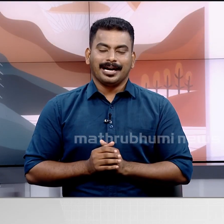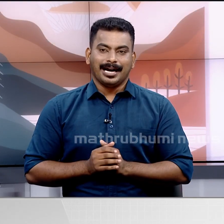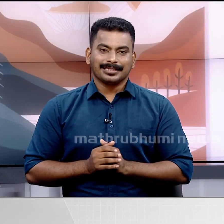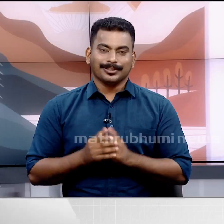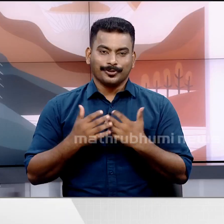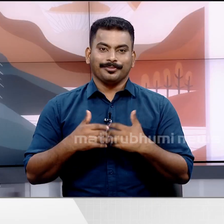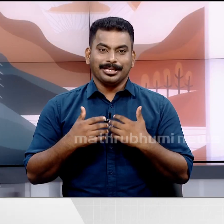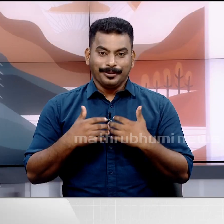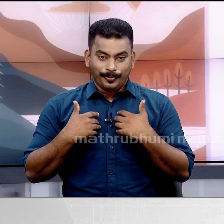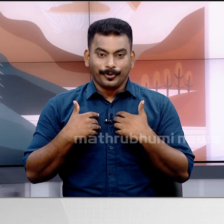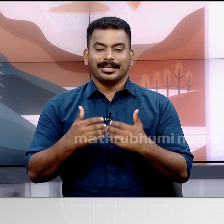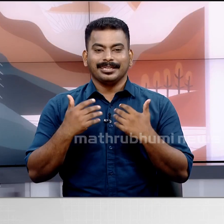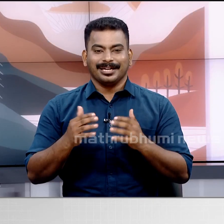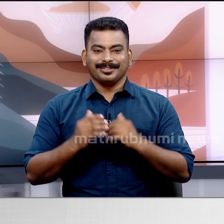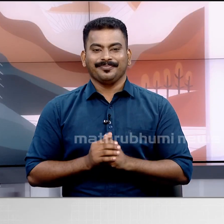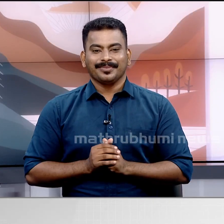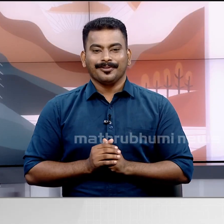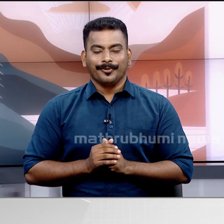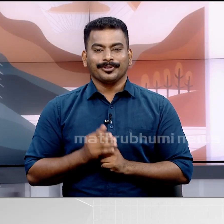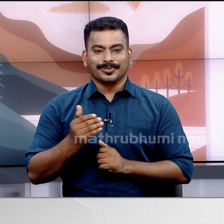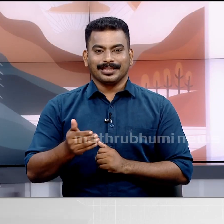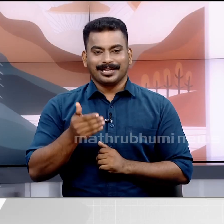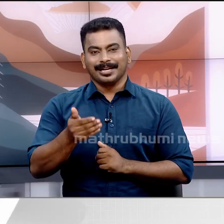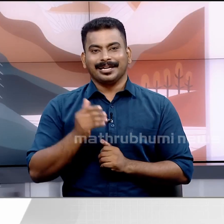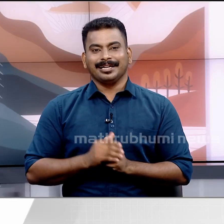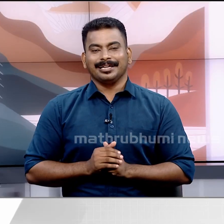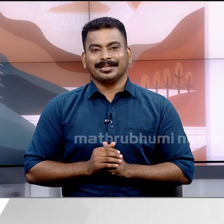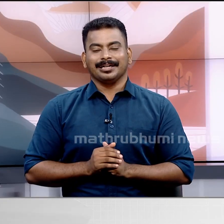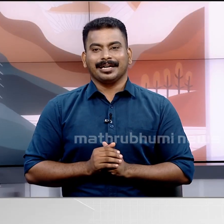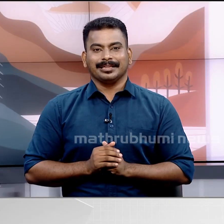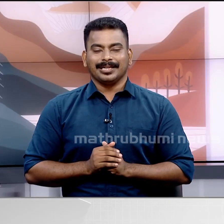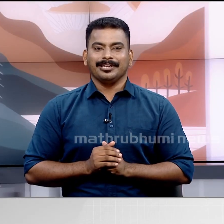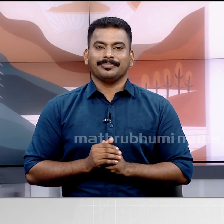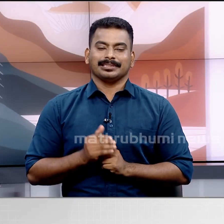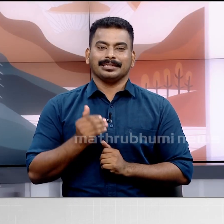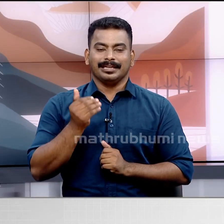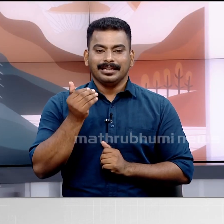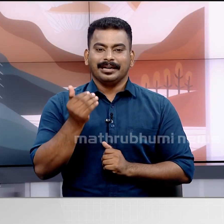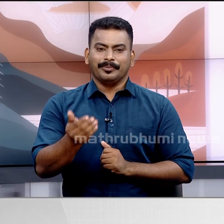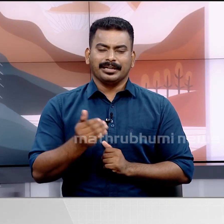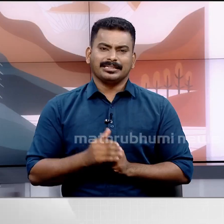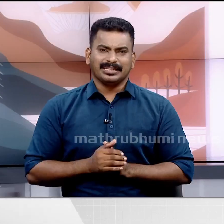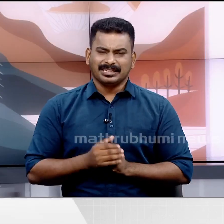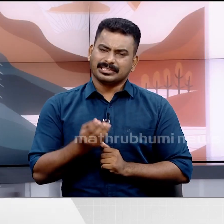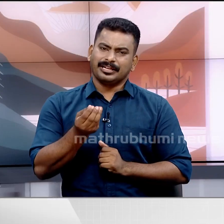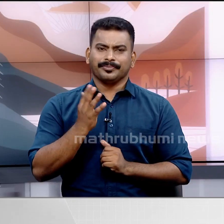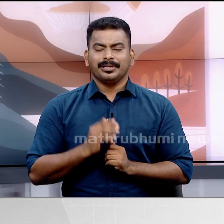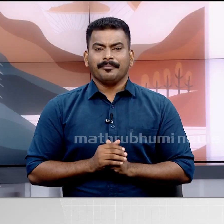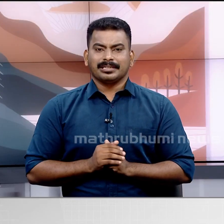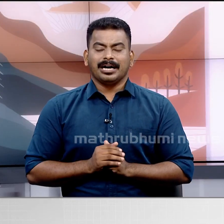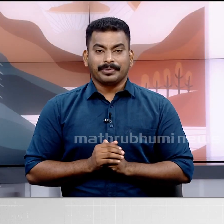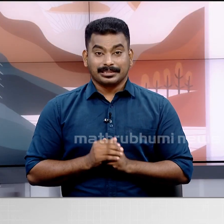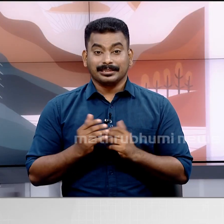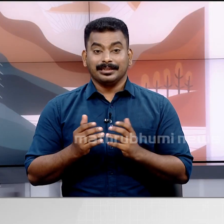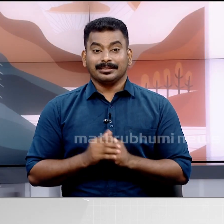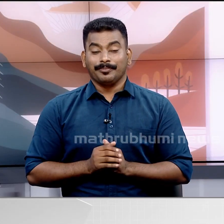കിട്ടിയ സന്തോഷം, ആ സന്തോഷം എന്നെ എപ്പോഴും നയിക്കുകയാണ്. ഓരോ ദിവസവും അത്തരം ആൾക്കാരെ കണ്ടെത്തുക, അവർ ഈ പ്രശ്നങ്ങളിൽ ഇടപെടുക, ചെറിയ ചെറിയ പ്രശ്നങ്ങളായിരിക്കും. പക്ഷേ